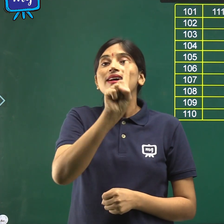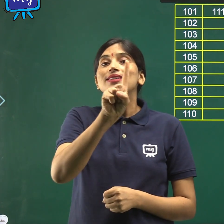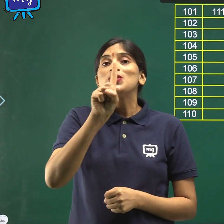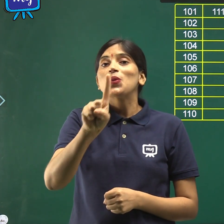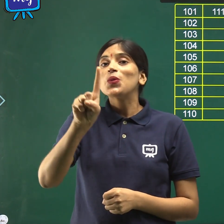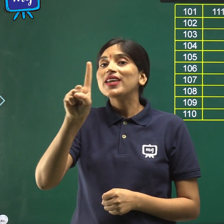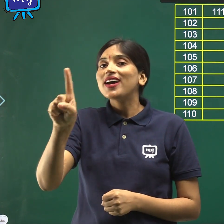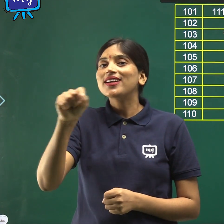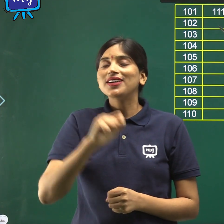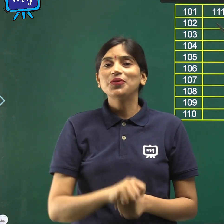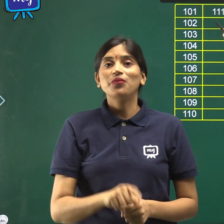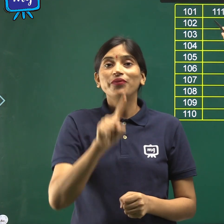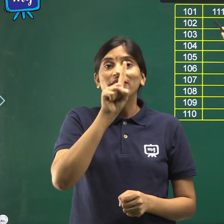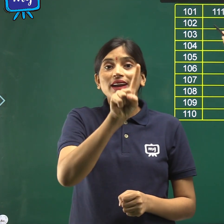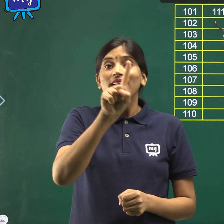111,